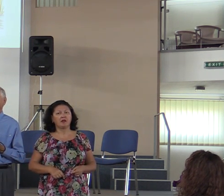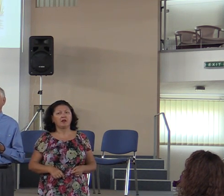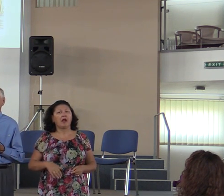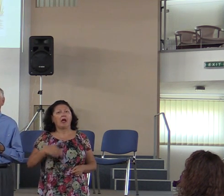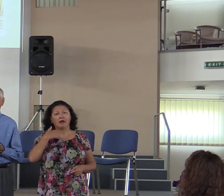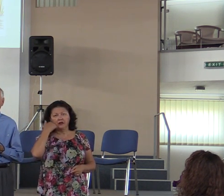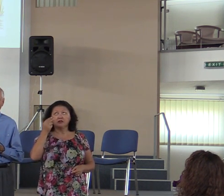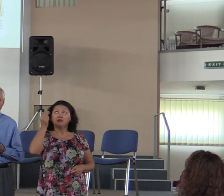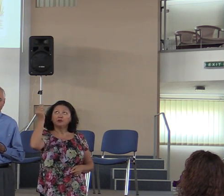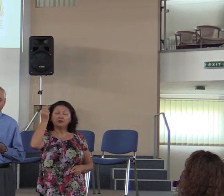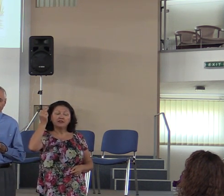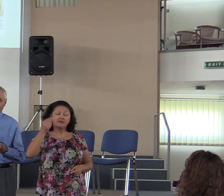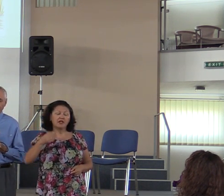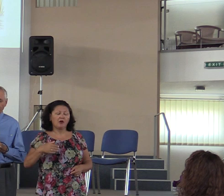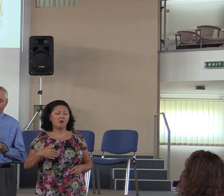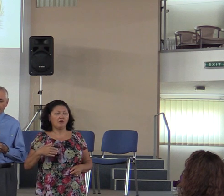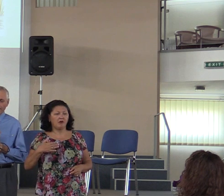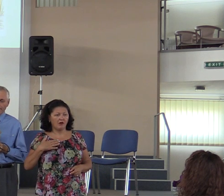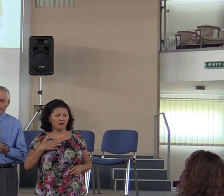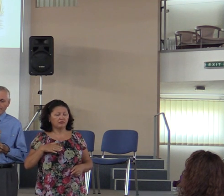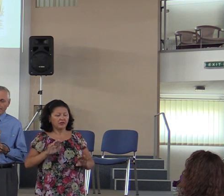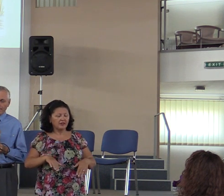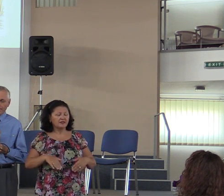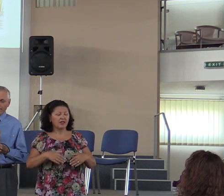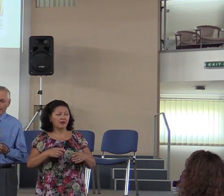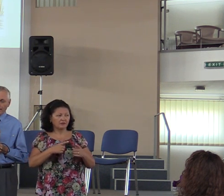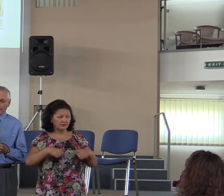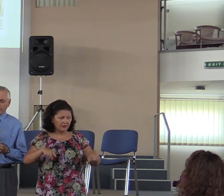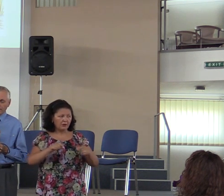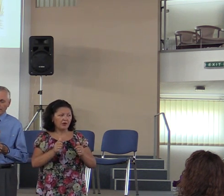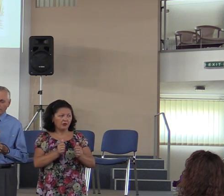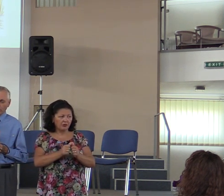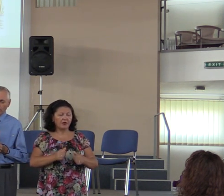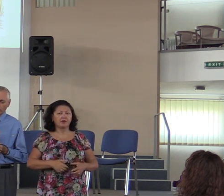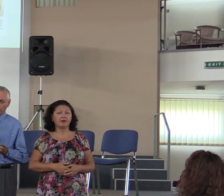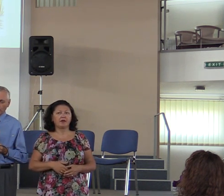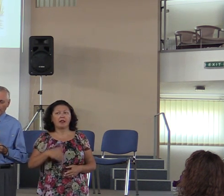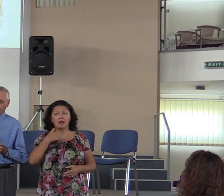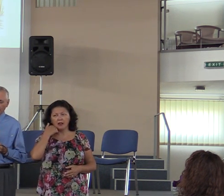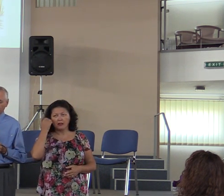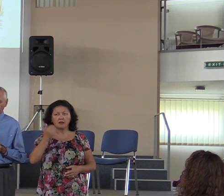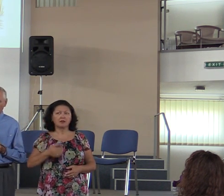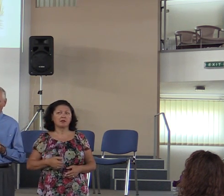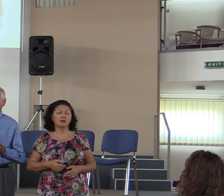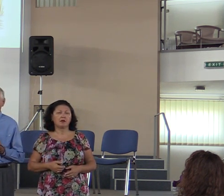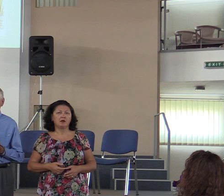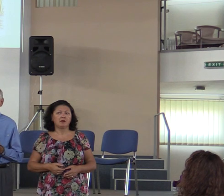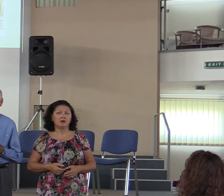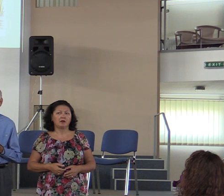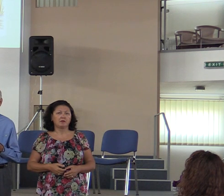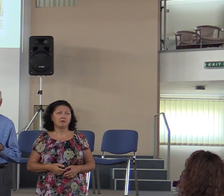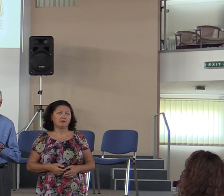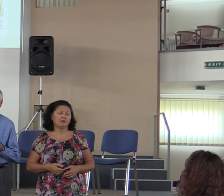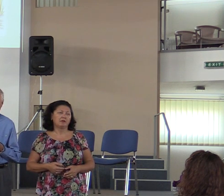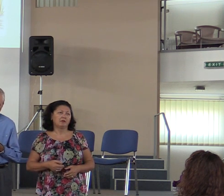este cu noi. When I was in college, I worked for an ambulance. Când eram în colegiu, lucram de asemenea și pe o